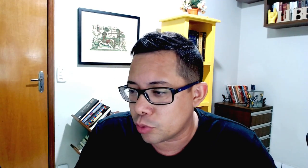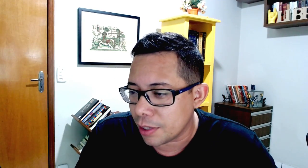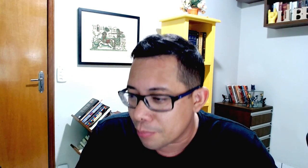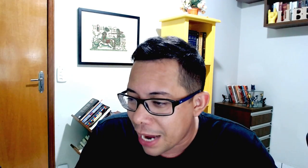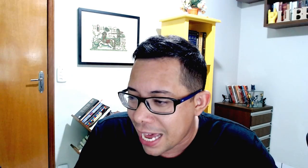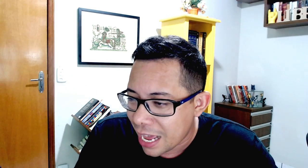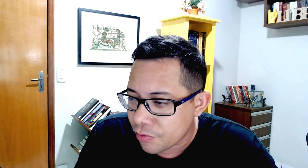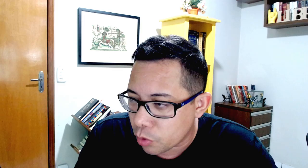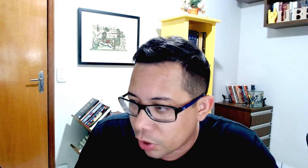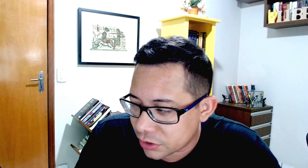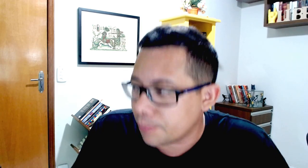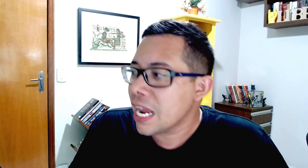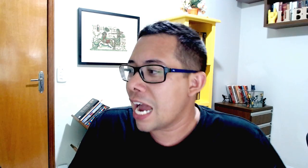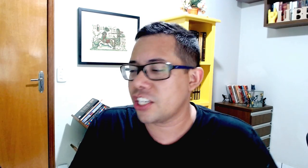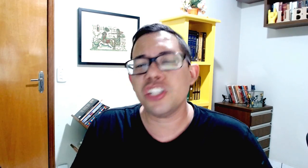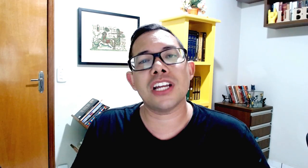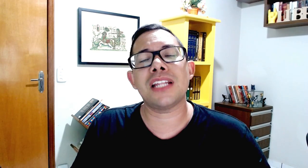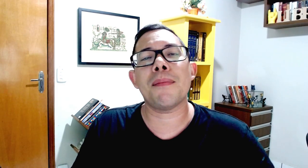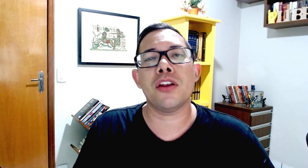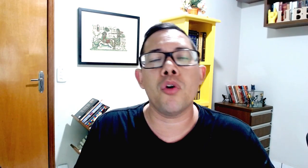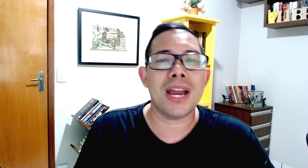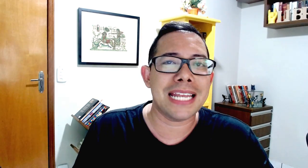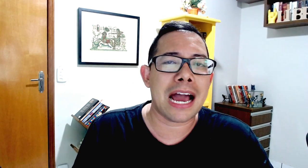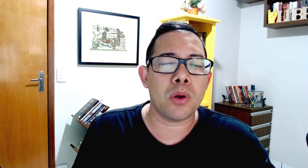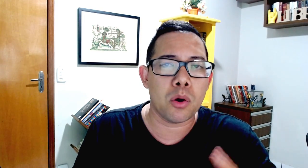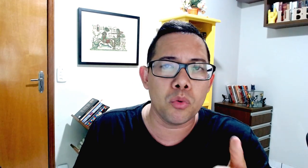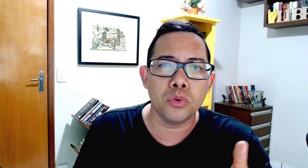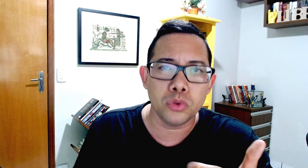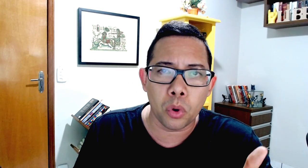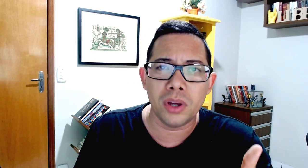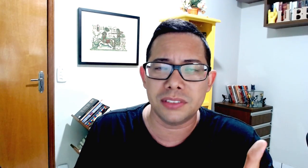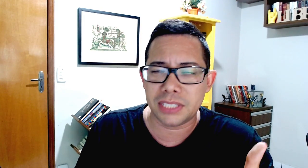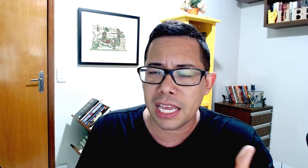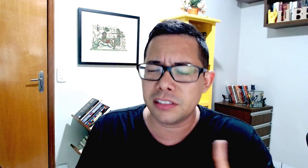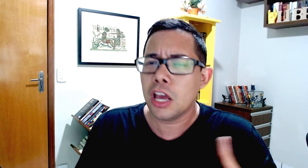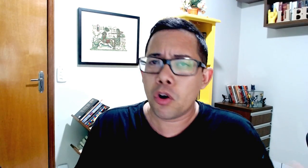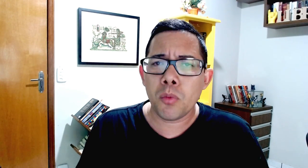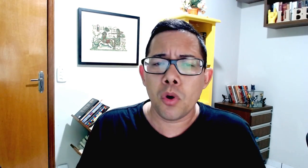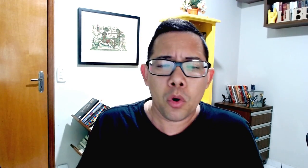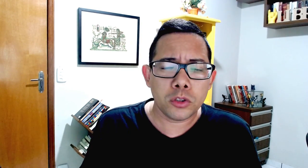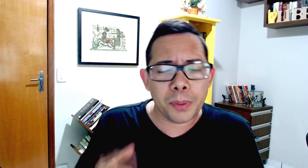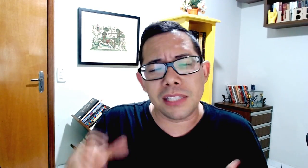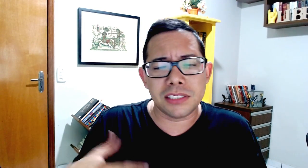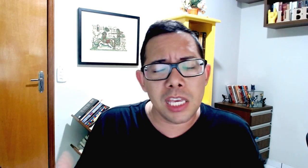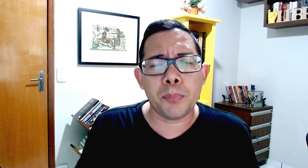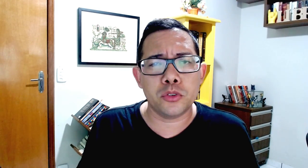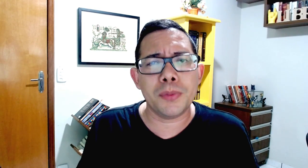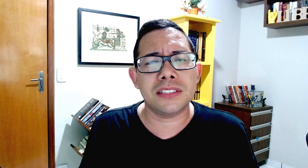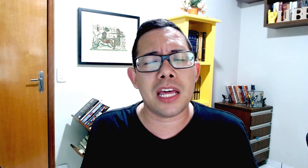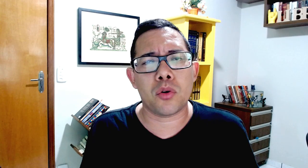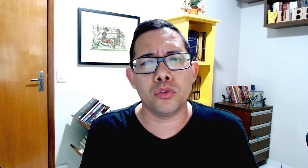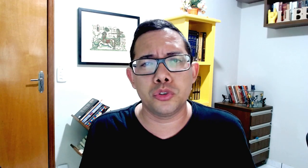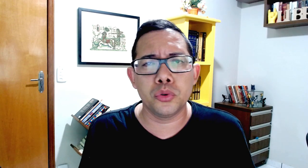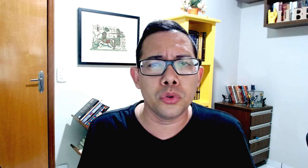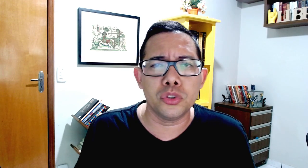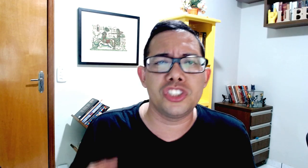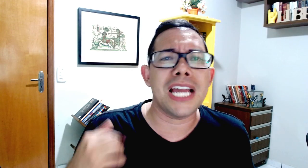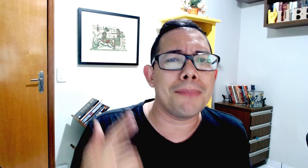É isso aí maravilhosa a gente já trabalhou aí na aula 123 como os princípios do ministério com surdos